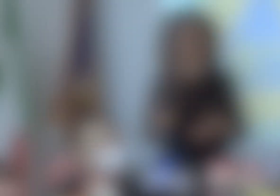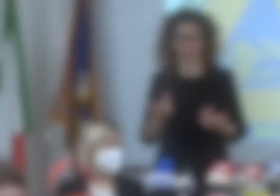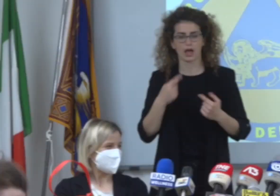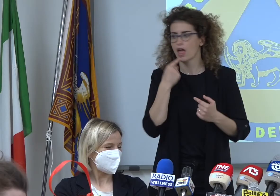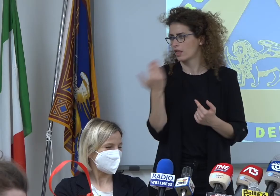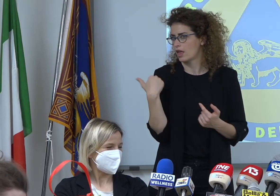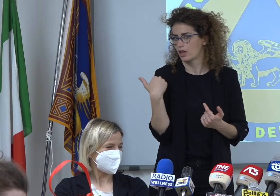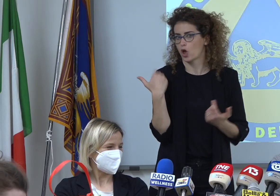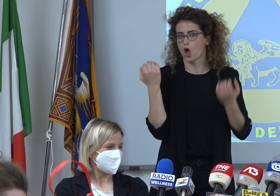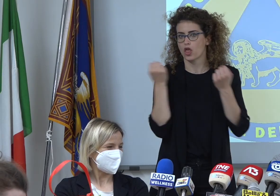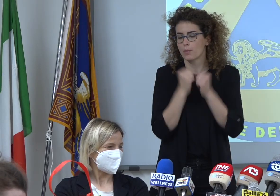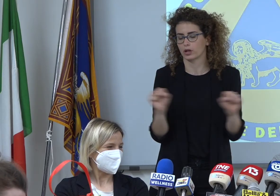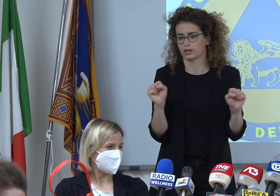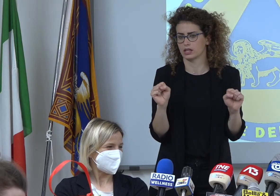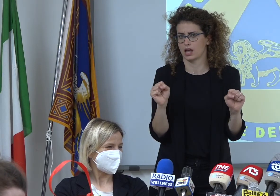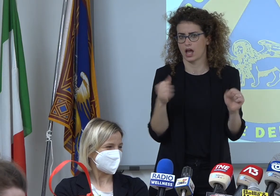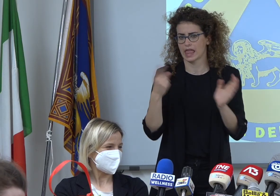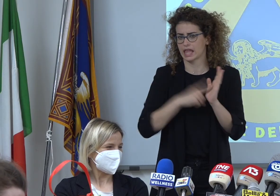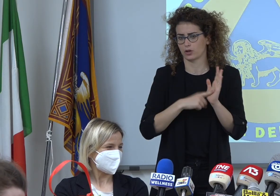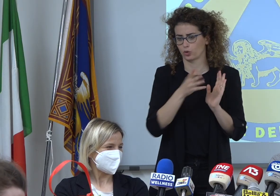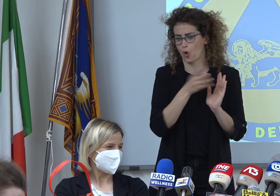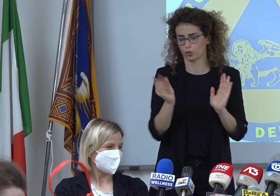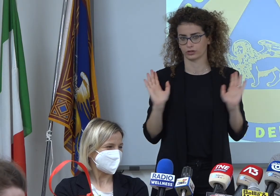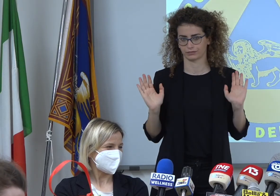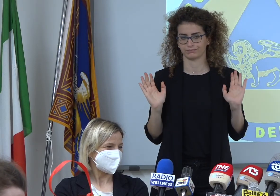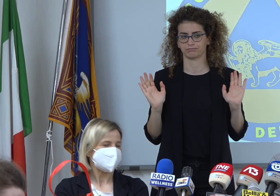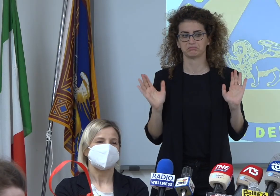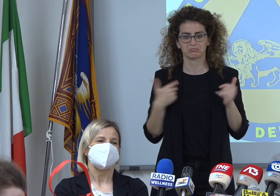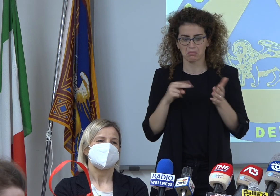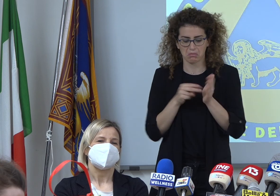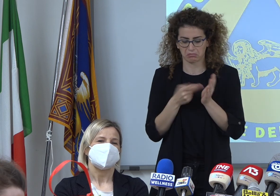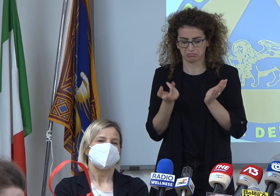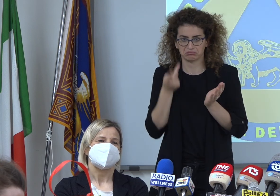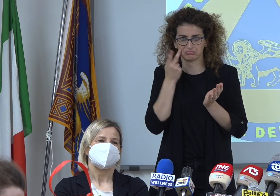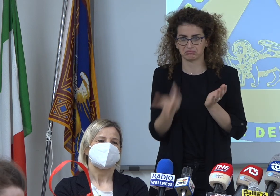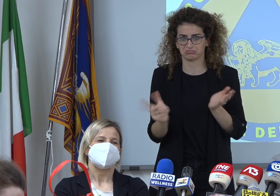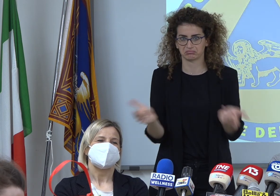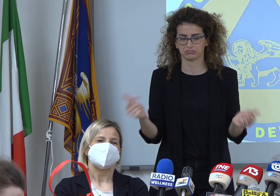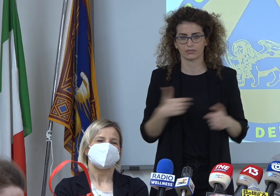altri, tutti hanno diritto di fare, cioè non ci vedo un problema, sinceramente.